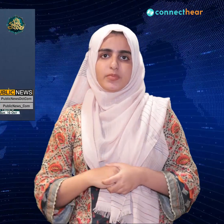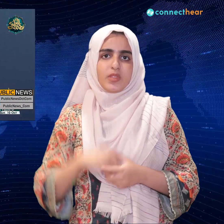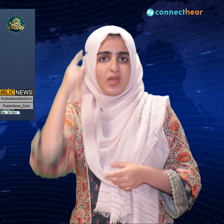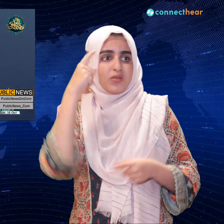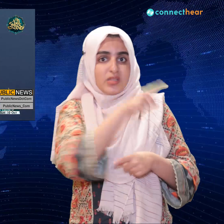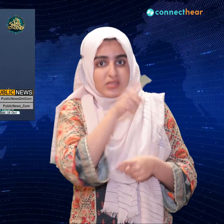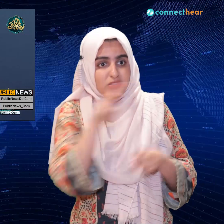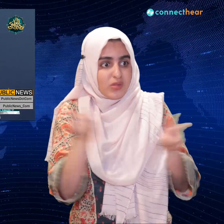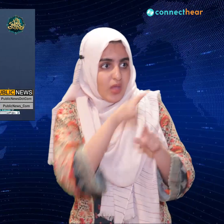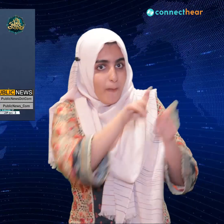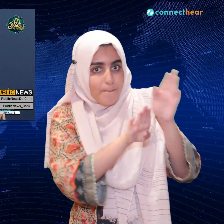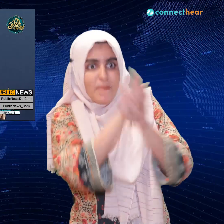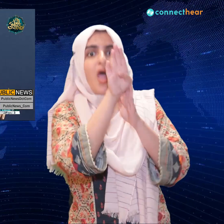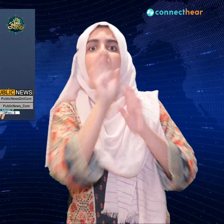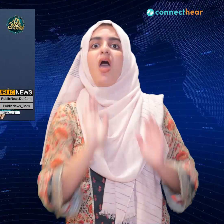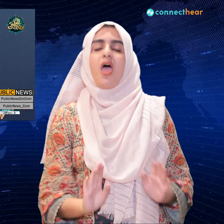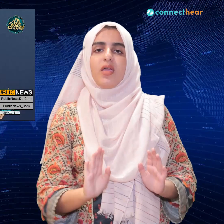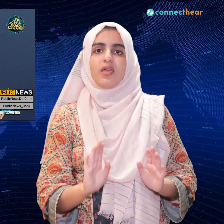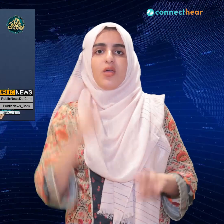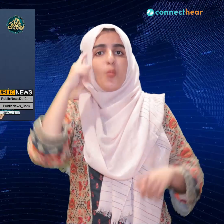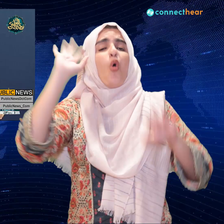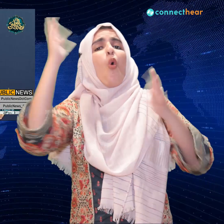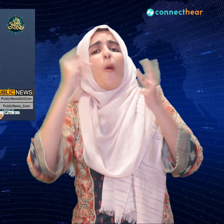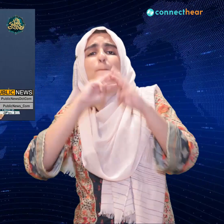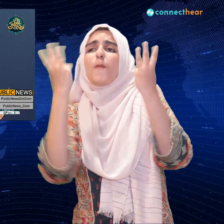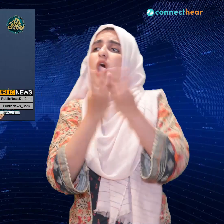تو نہیں معاشرہ اوپر جا رہا. اور پھر جو بھی معاشرہ